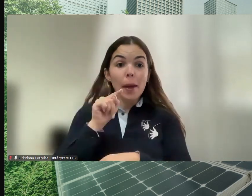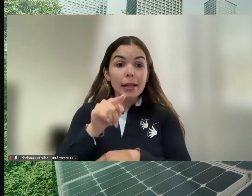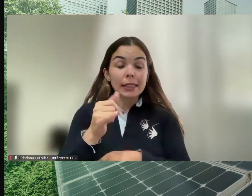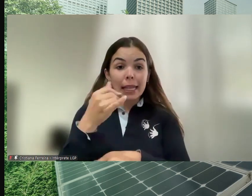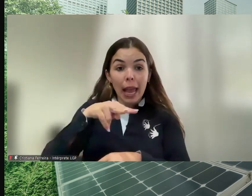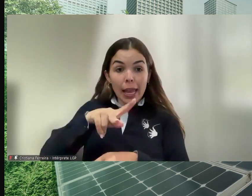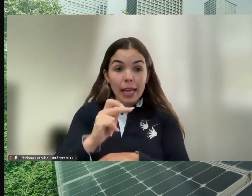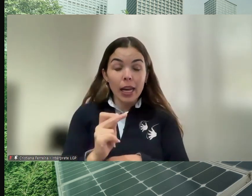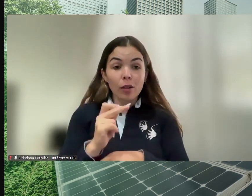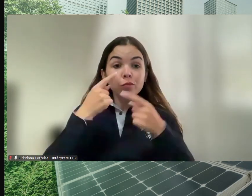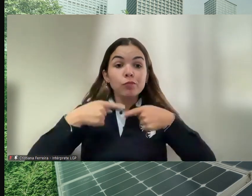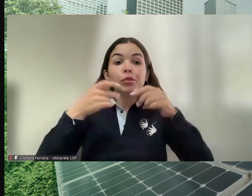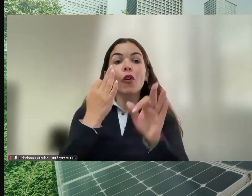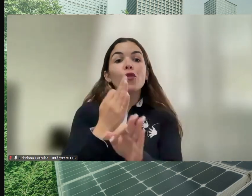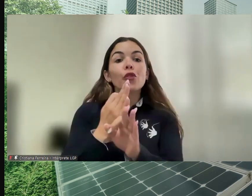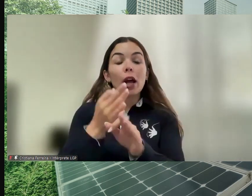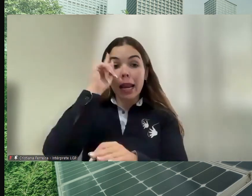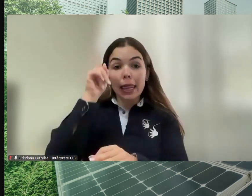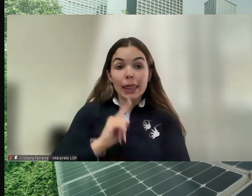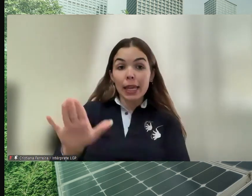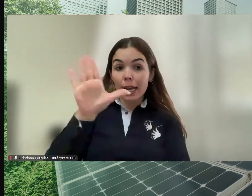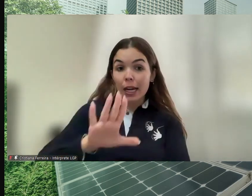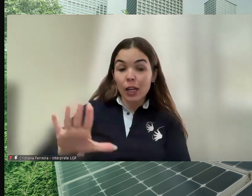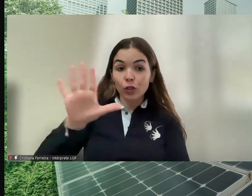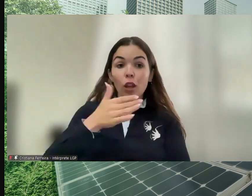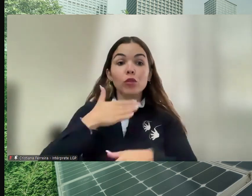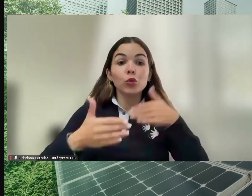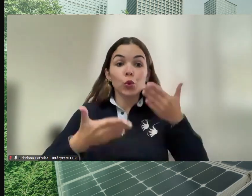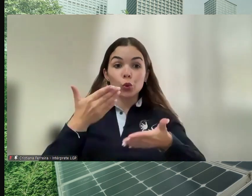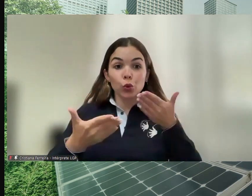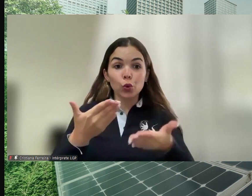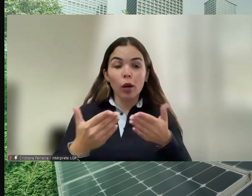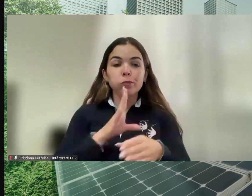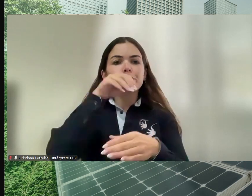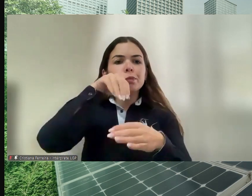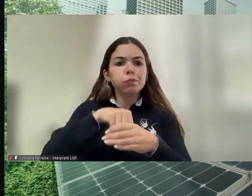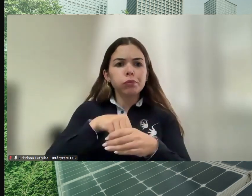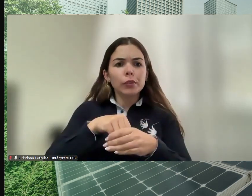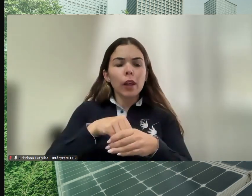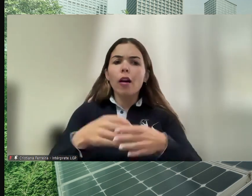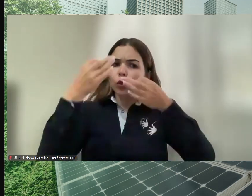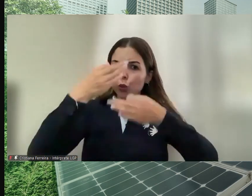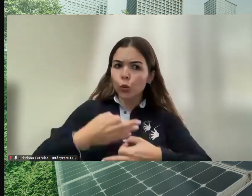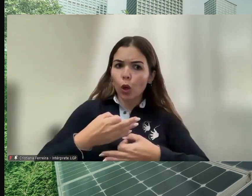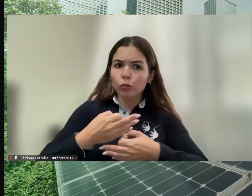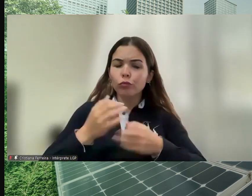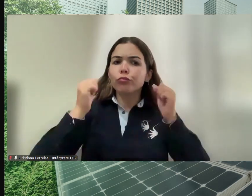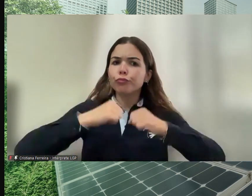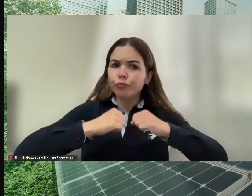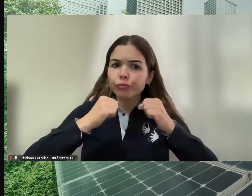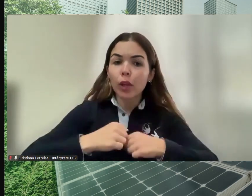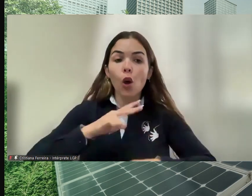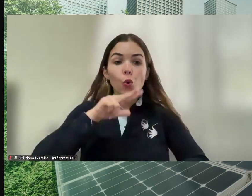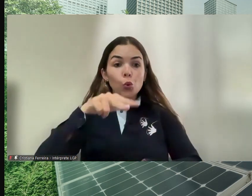assinala a comemoração do Dia Nacional da Sustentabilidade, que constitui uma afirmação do compromisso de Portugal com os Objetivos de